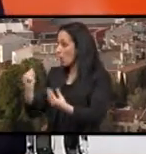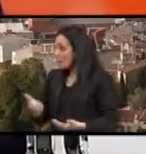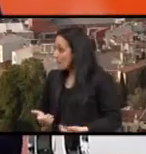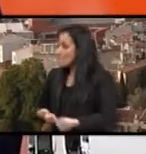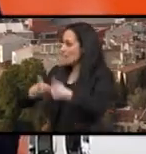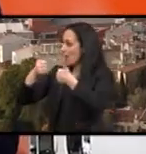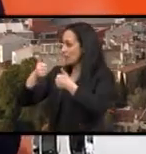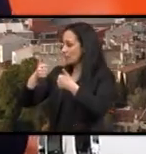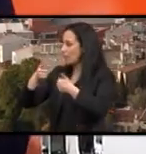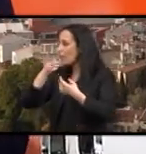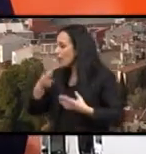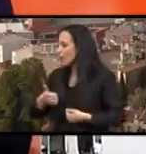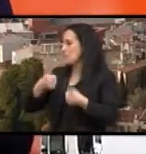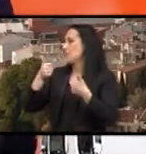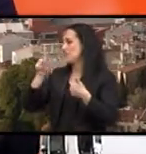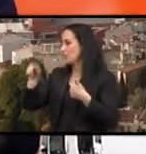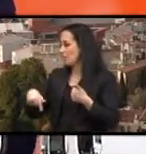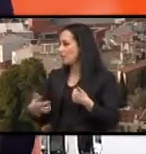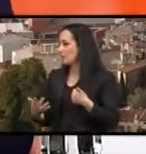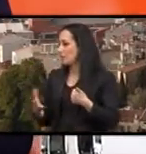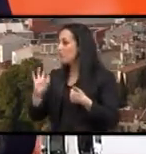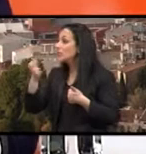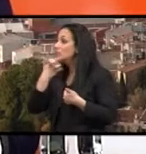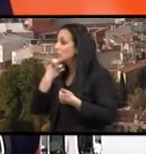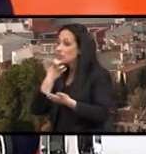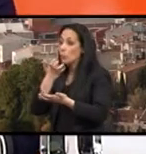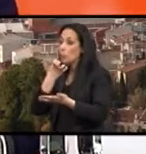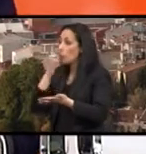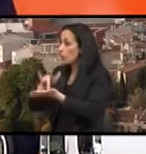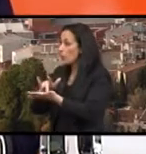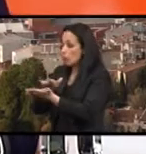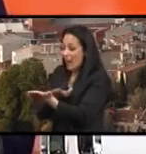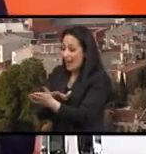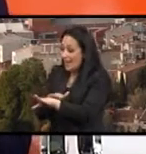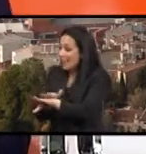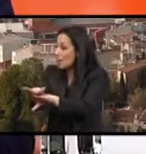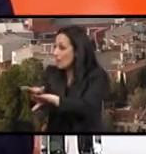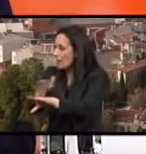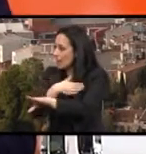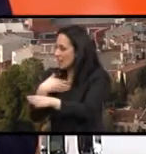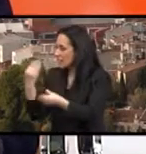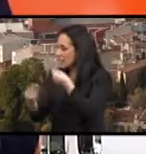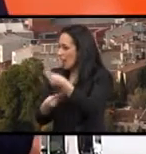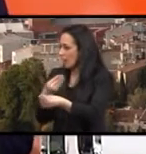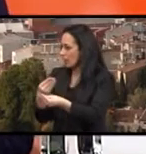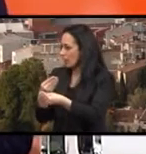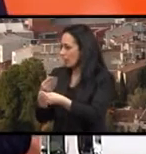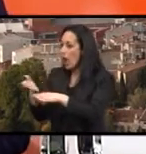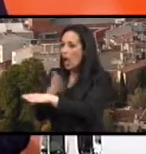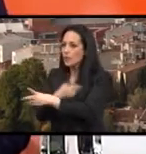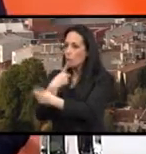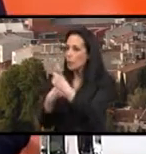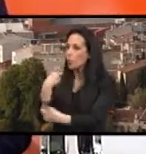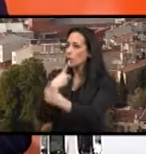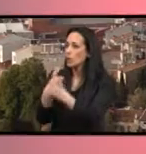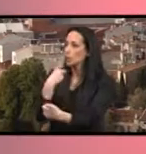una ajuda per fer una rampa, sinó que el moment que vols fer una rampa... Que t'ho facilitin, no? Perquè a vegades et posen més pegues